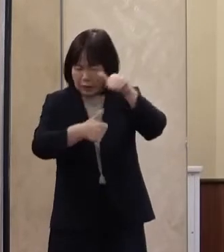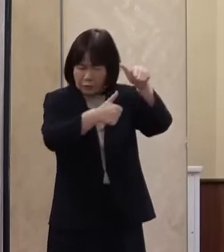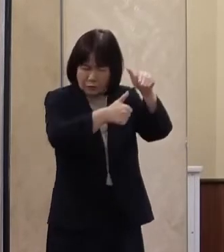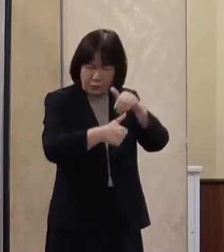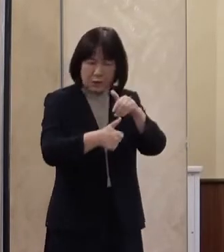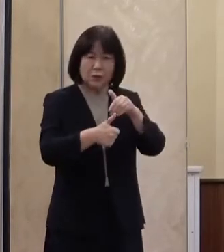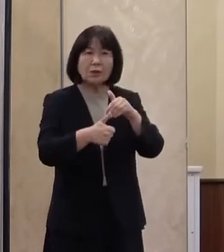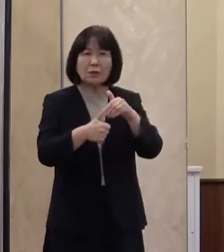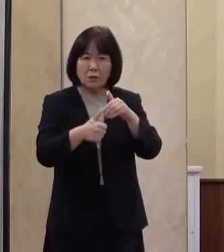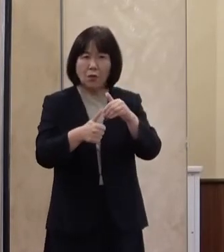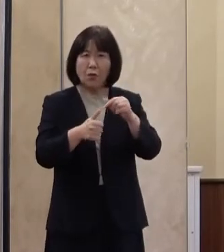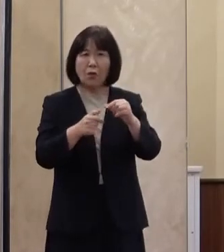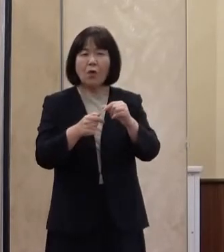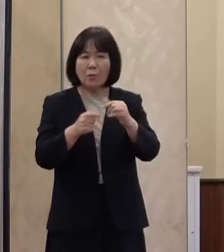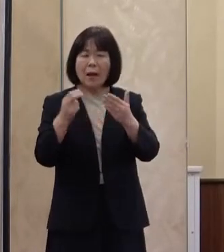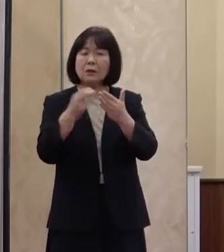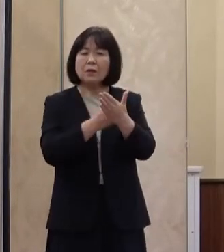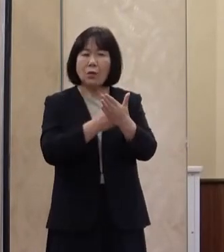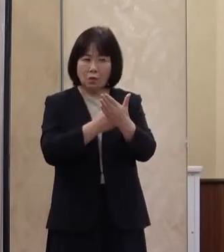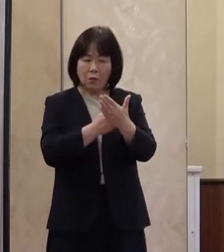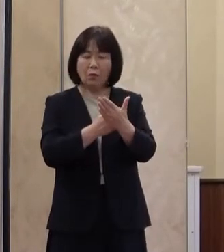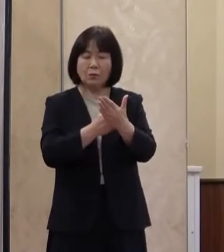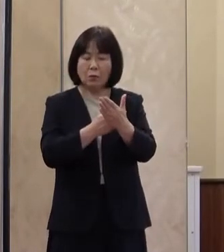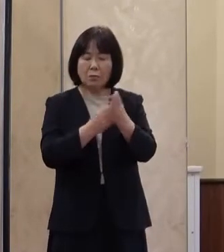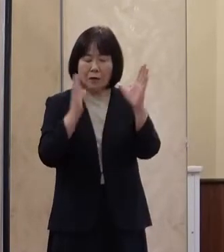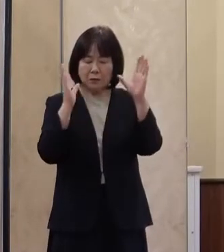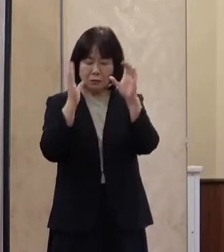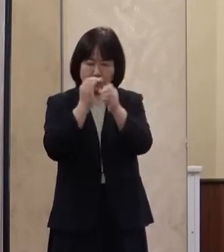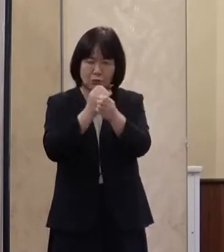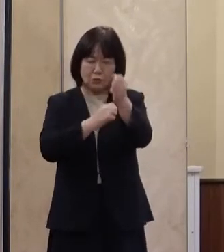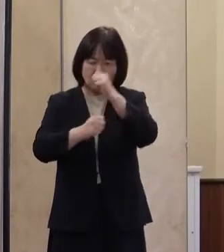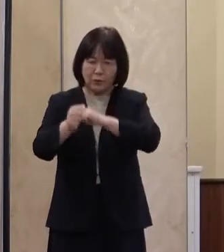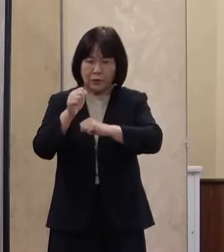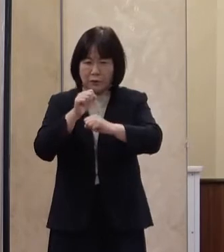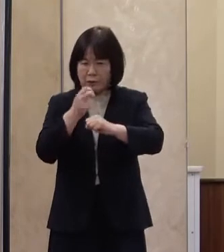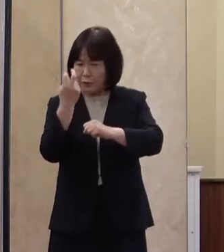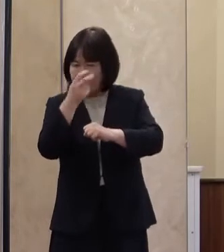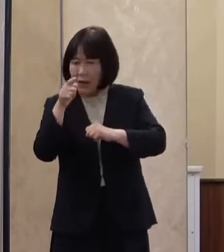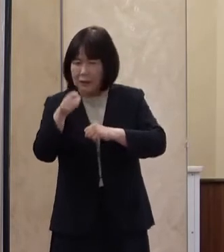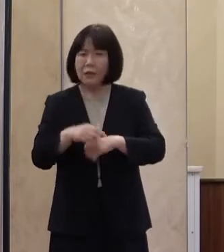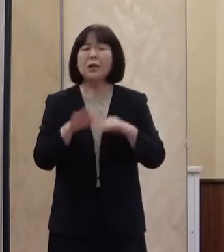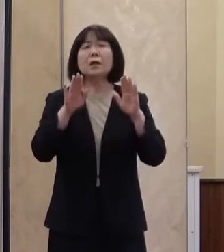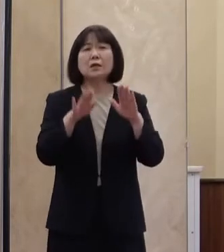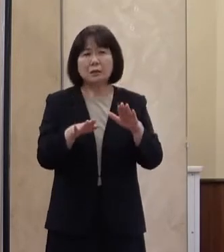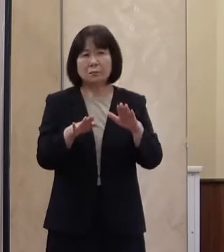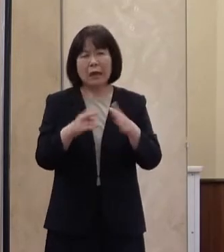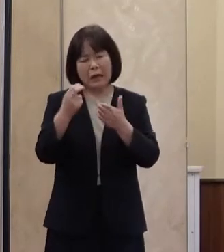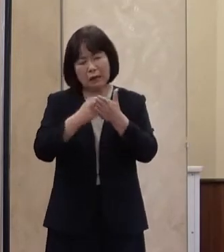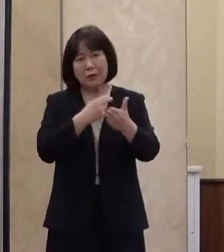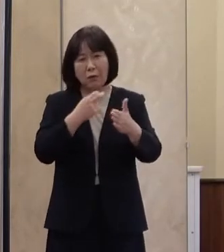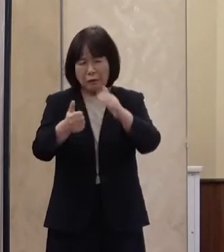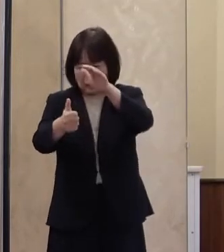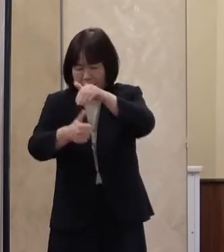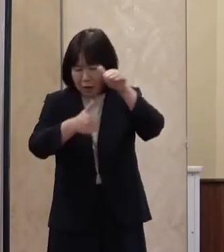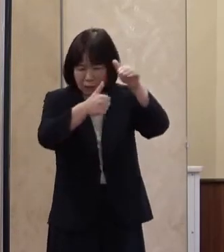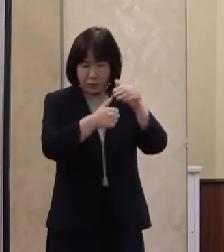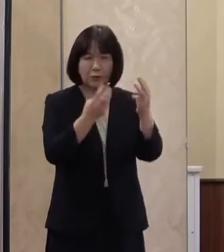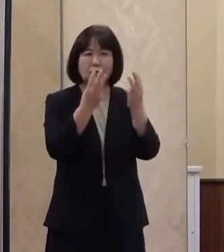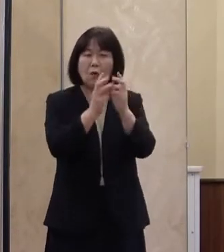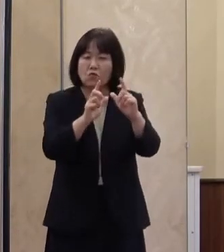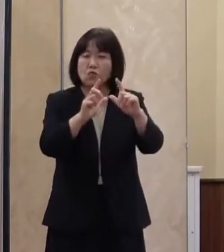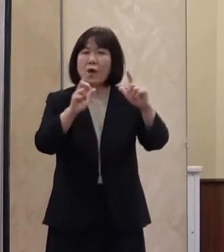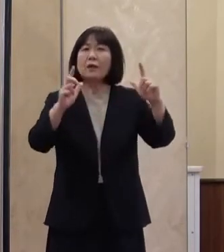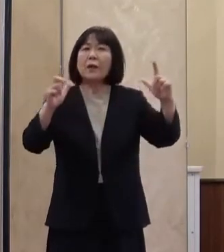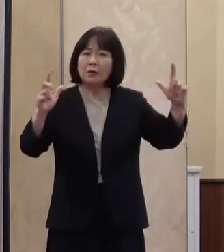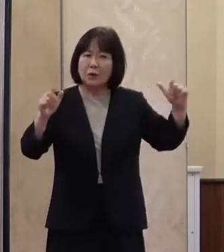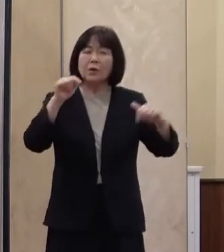りということについては、これは今違法な客引きが非常に増えているということですから、